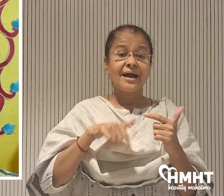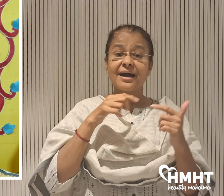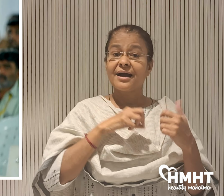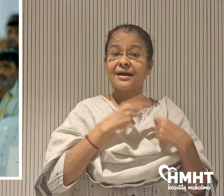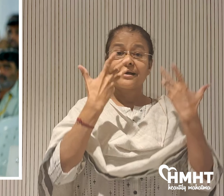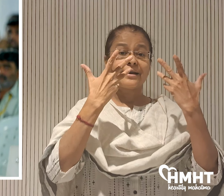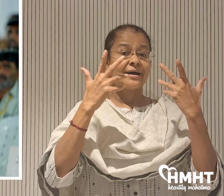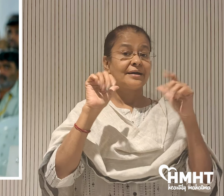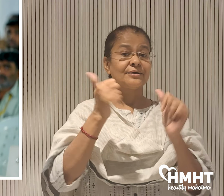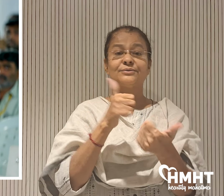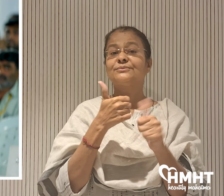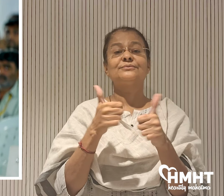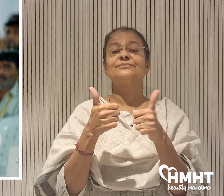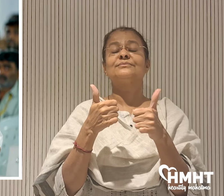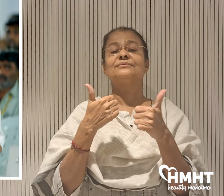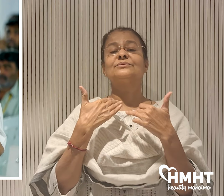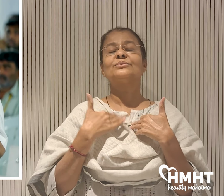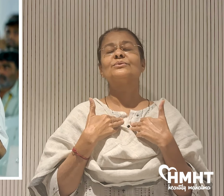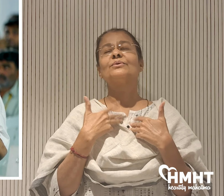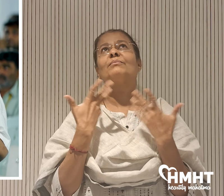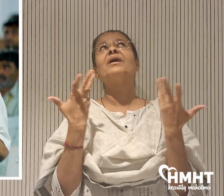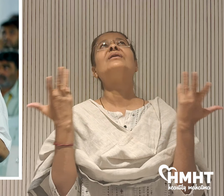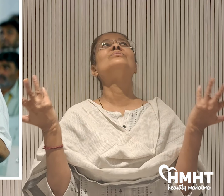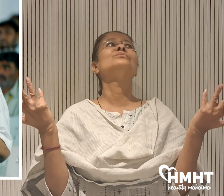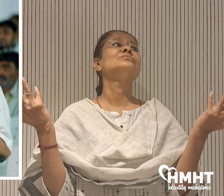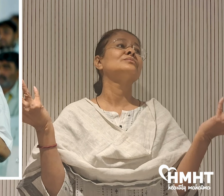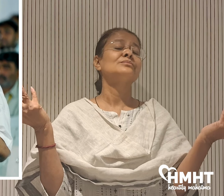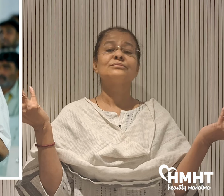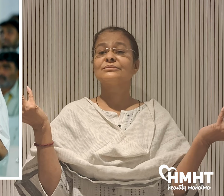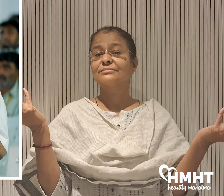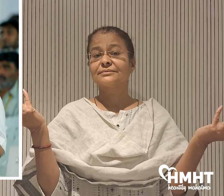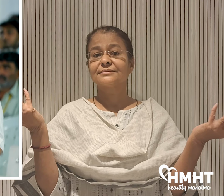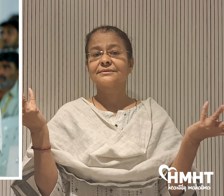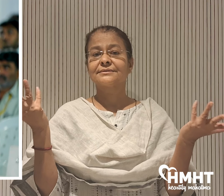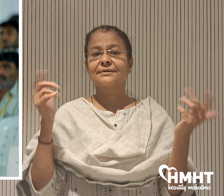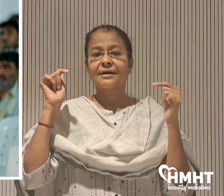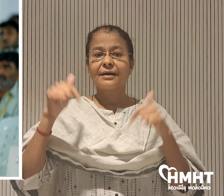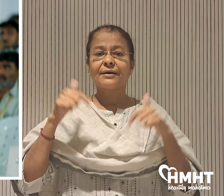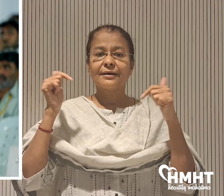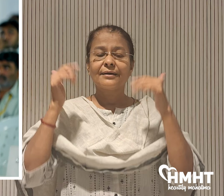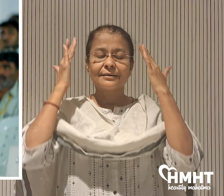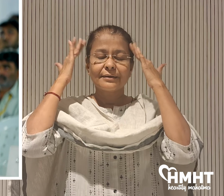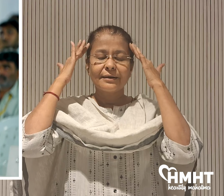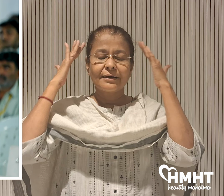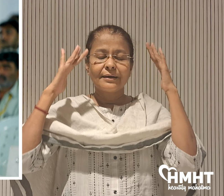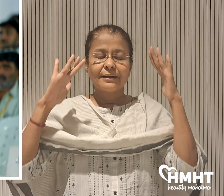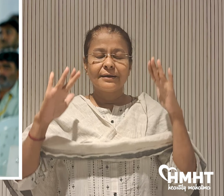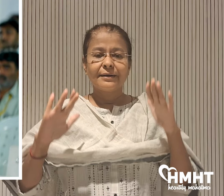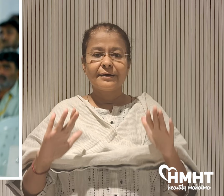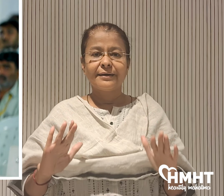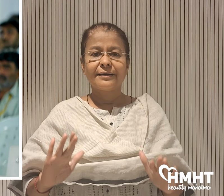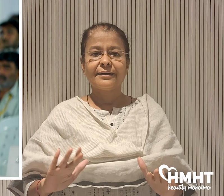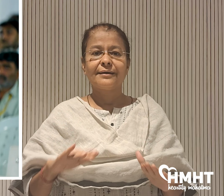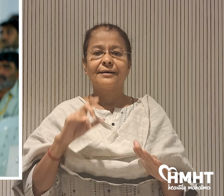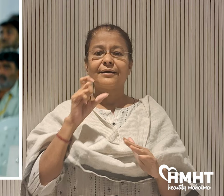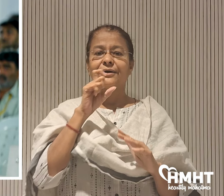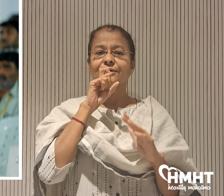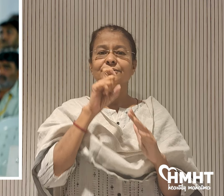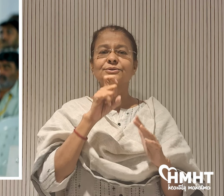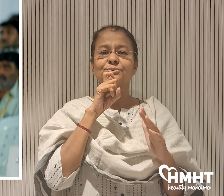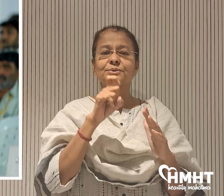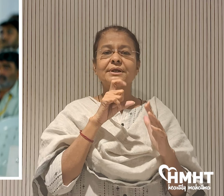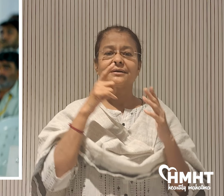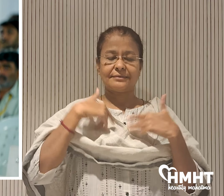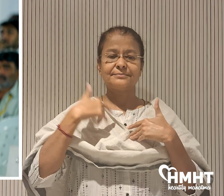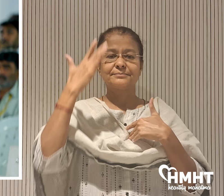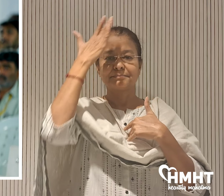અને અત્યારે એટલી બધી શાંતિ પ્રવર્તે છે 78 વર્ષની ઉંમરે કે બધું જોઈએ